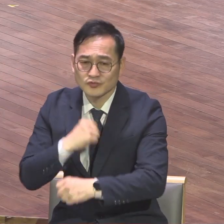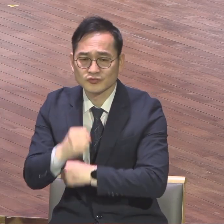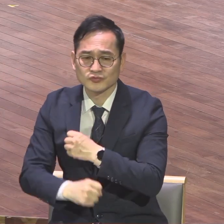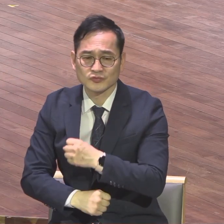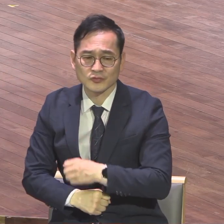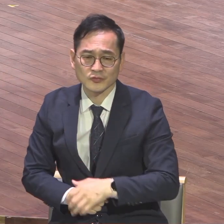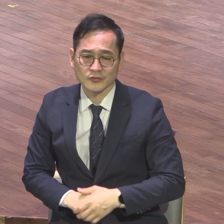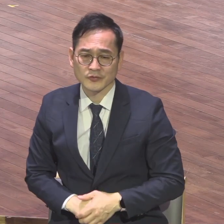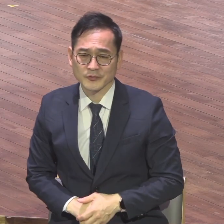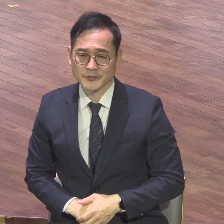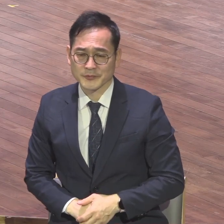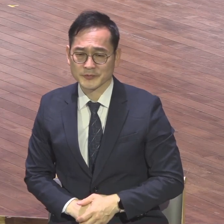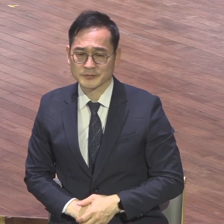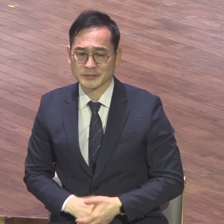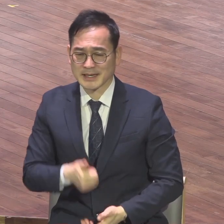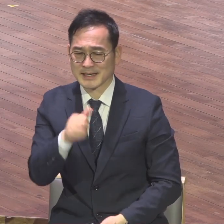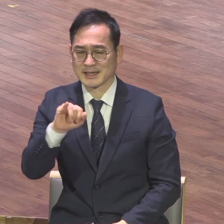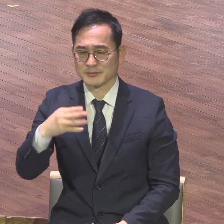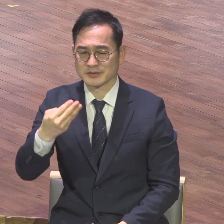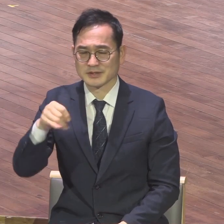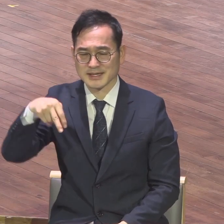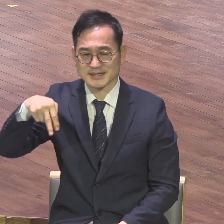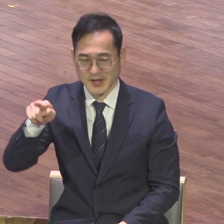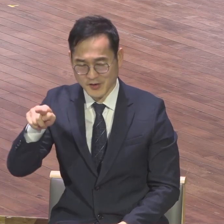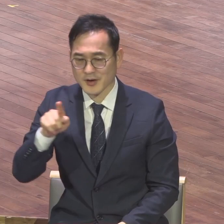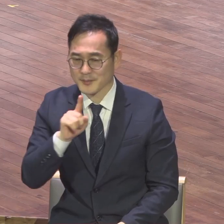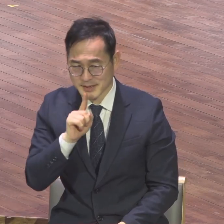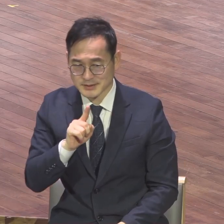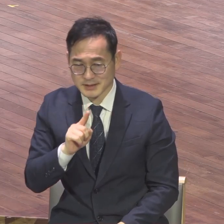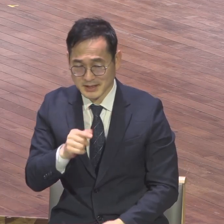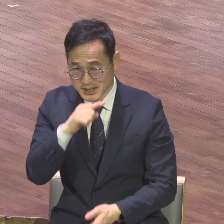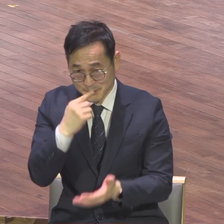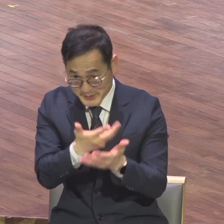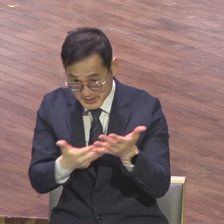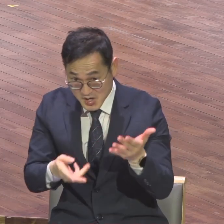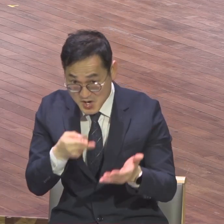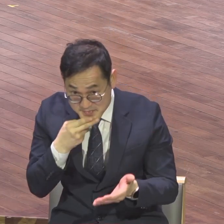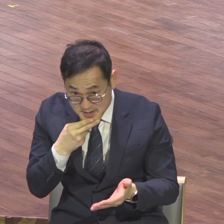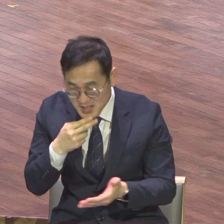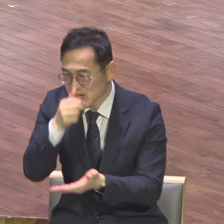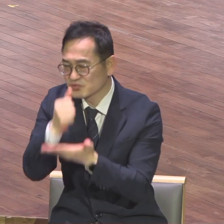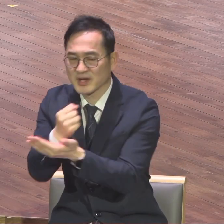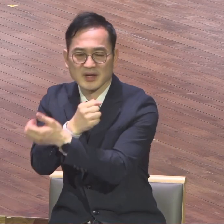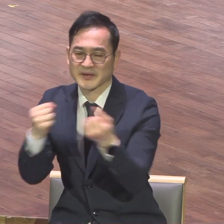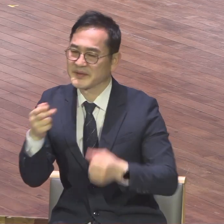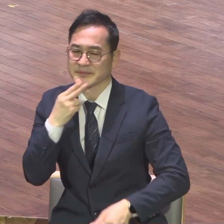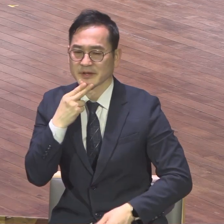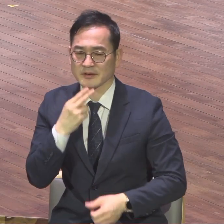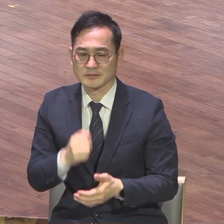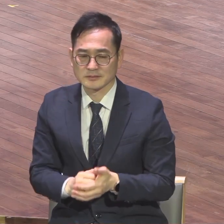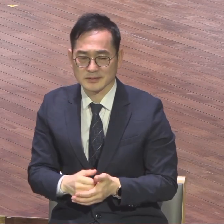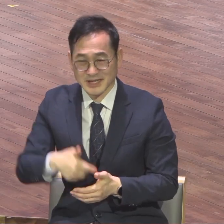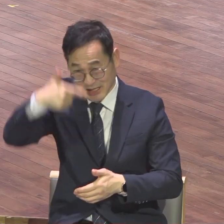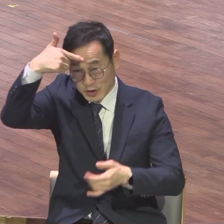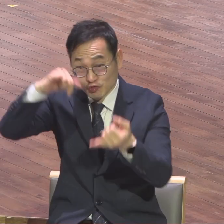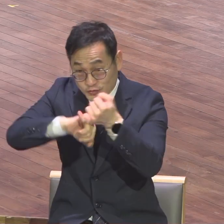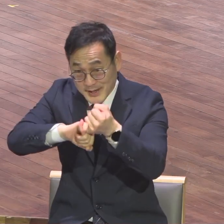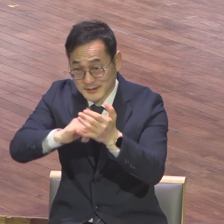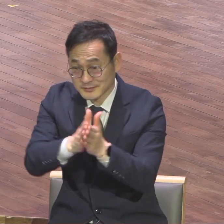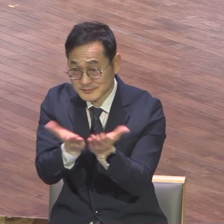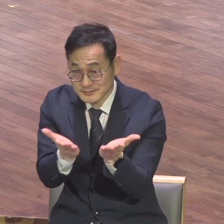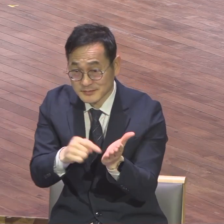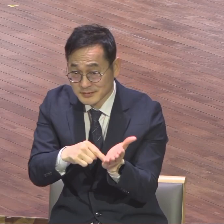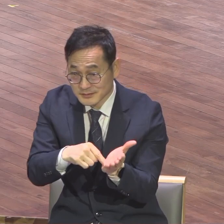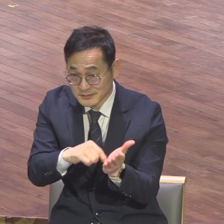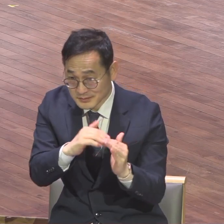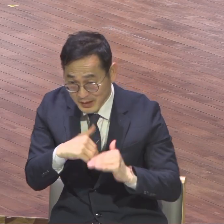히브리 9장 22절에 피 흘림이 없은 적 죄사함이 없느니라. 구약 때는 짐승의 피를 짐승을